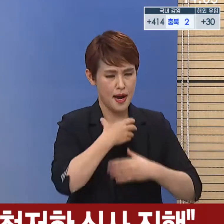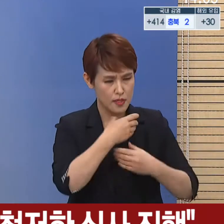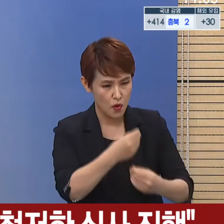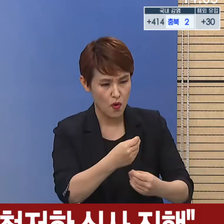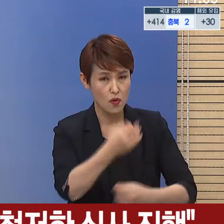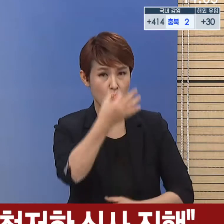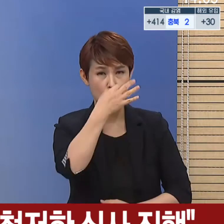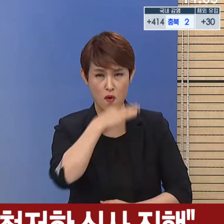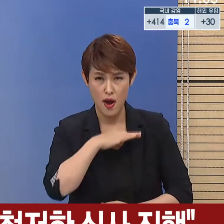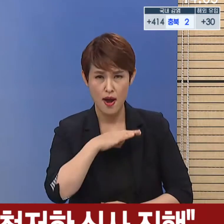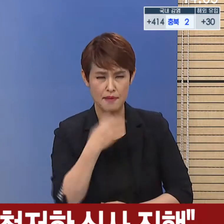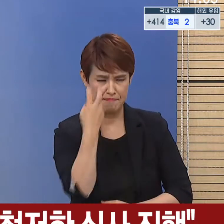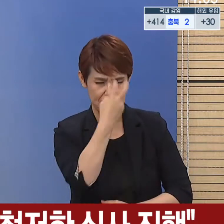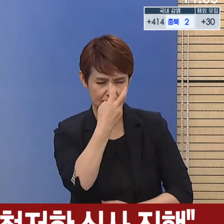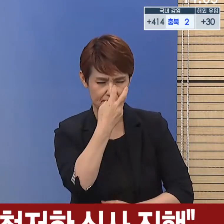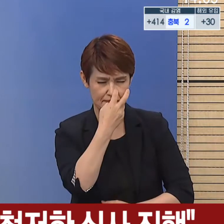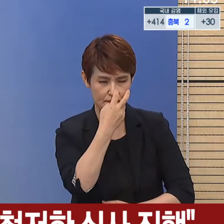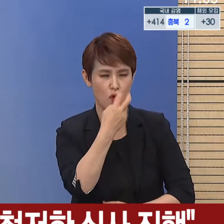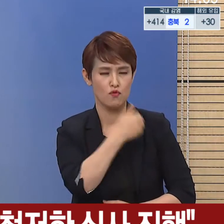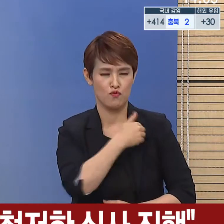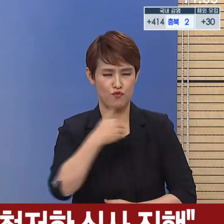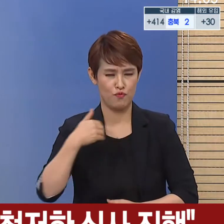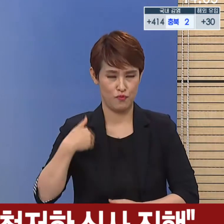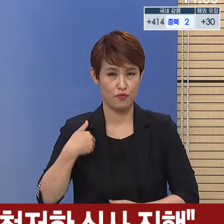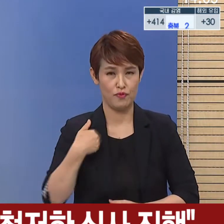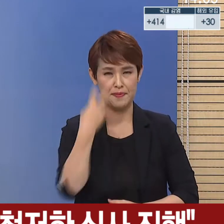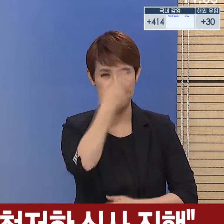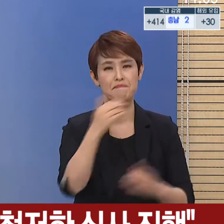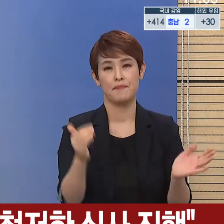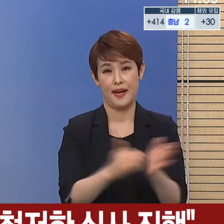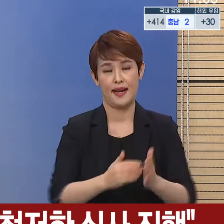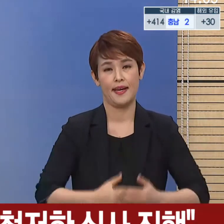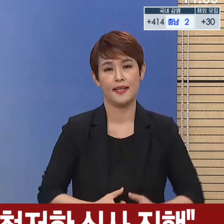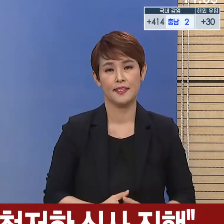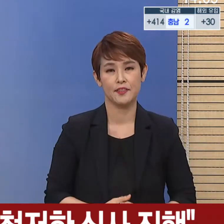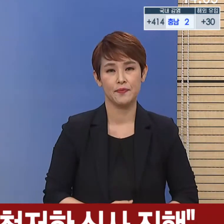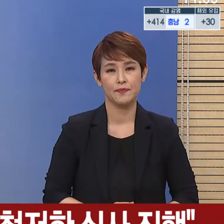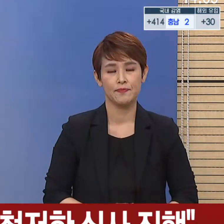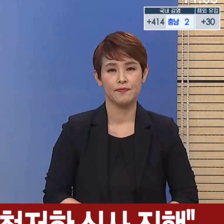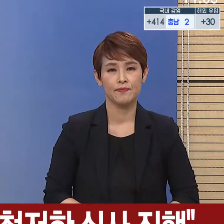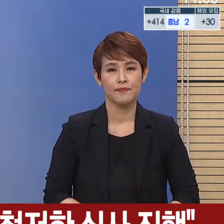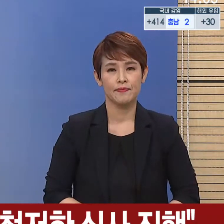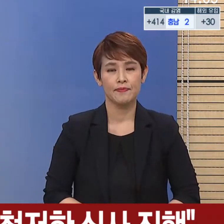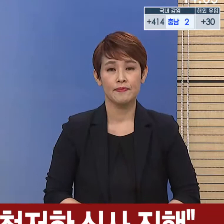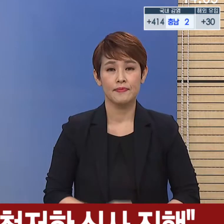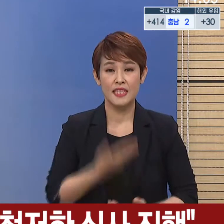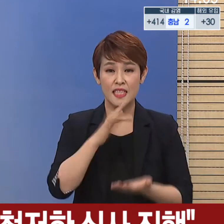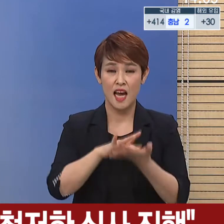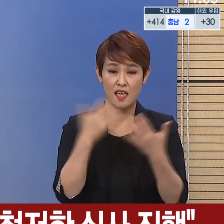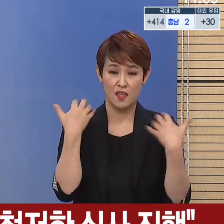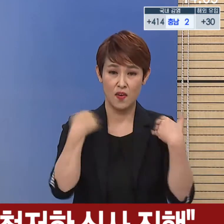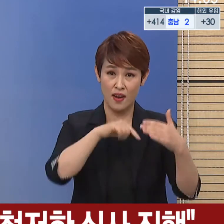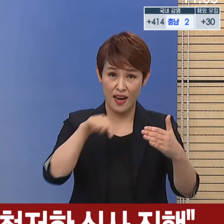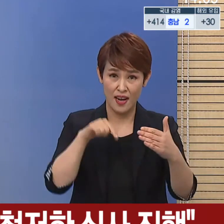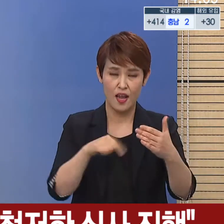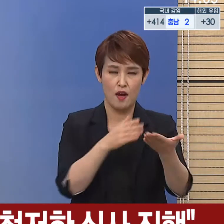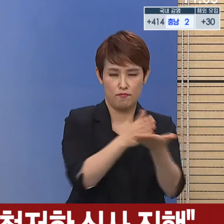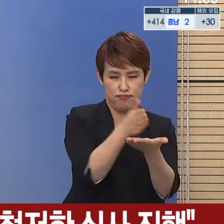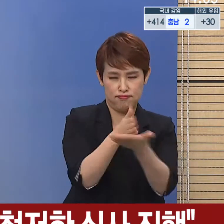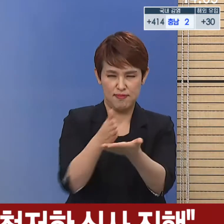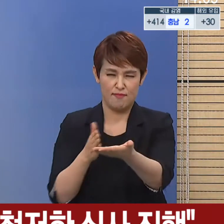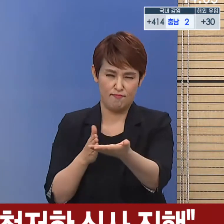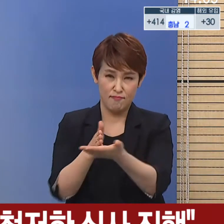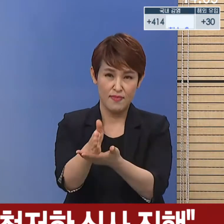안전성과 효과성을 검증하는 기간을 최대한 확보하였습니다. 식약처 내의 분야별